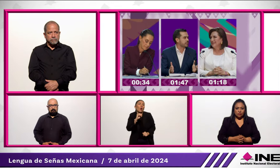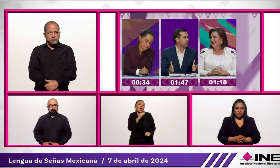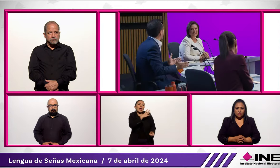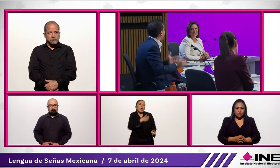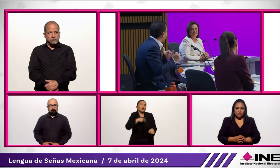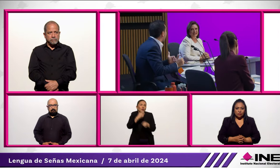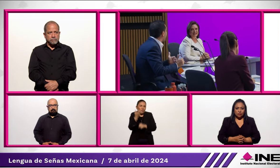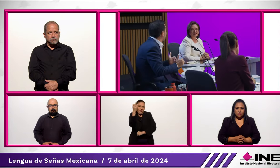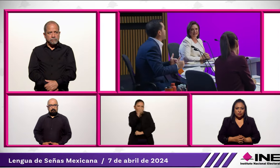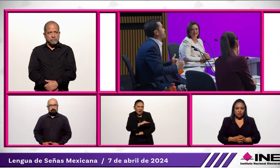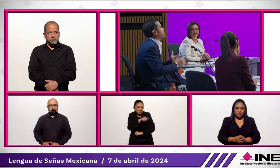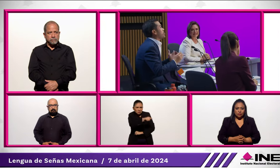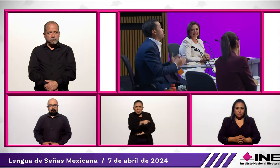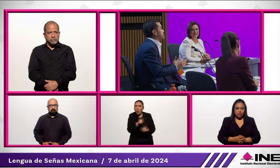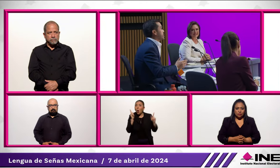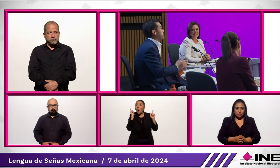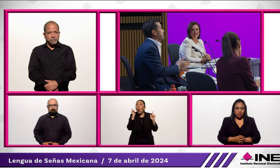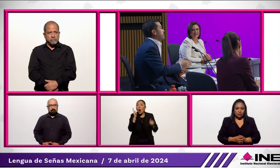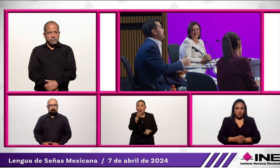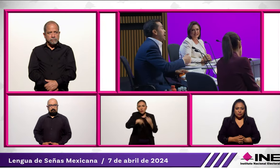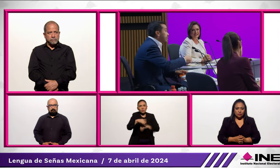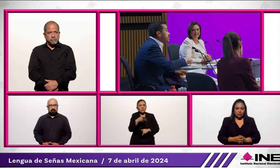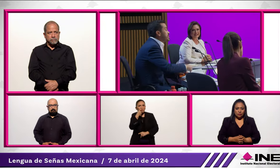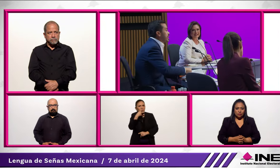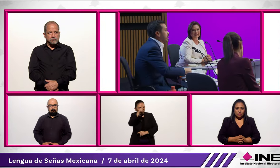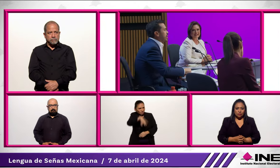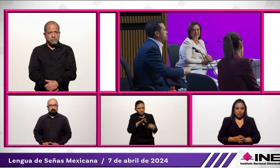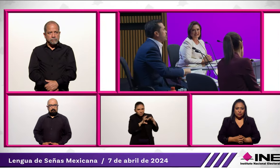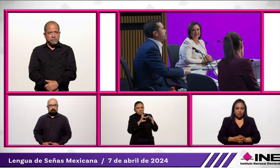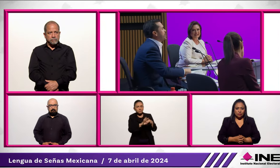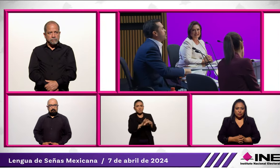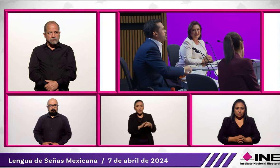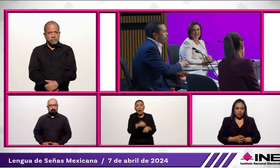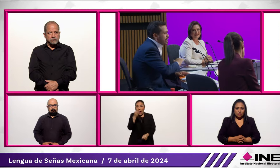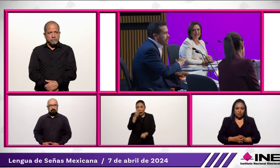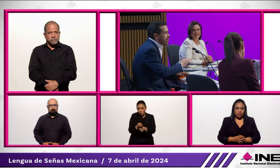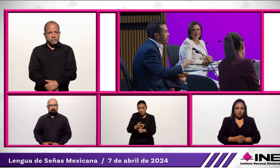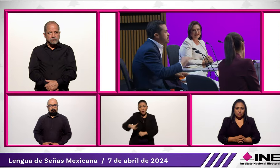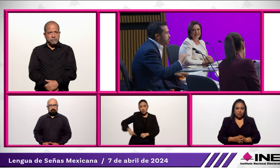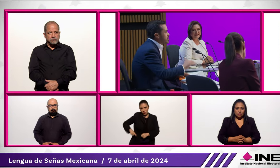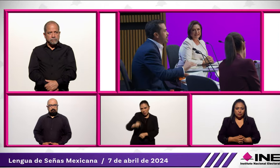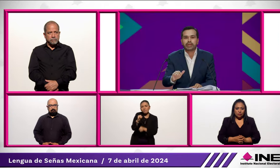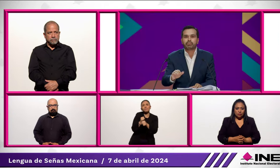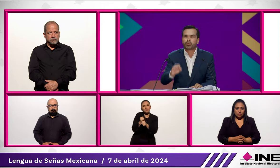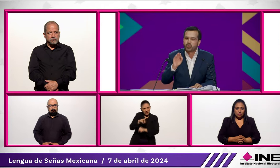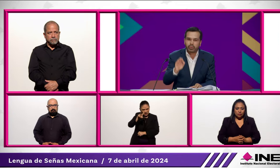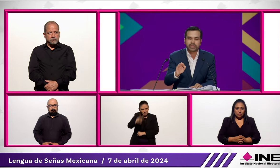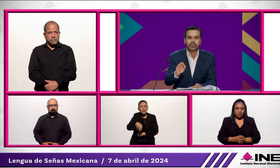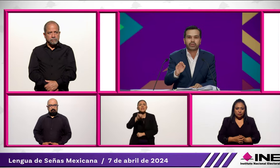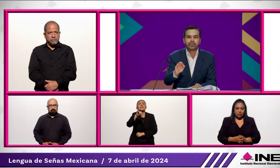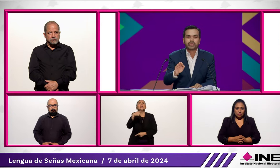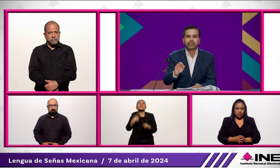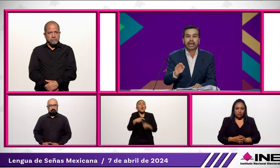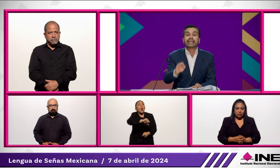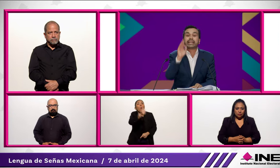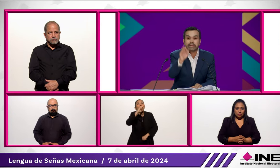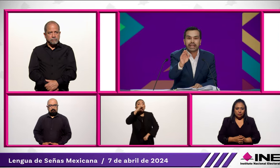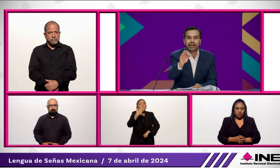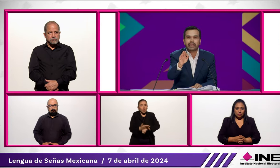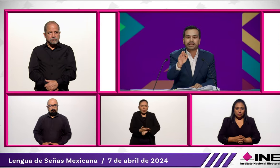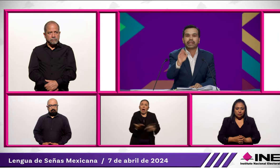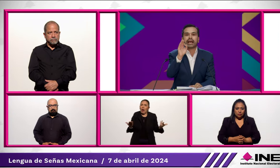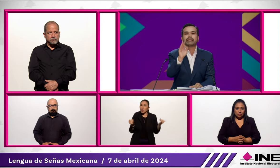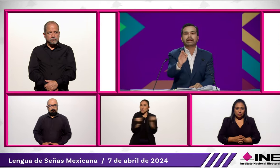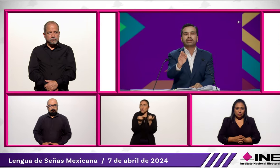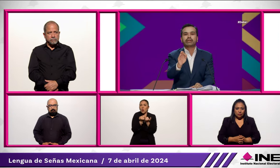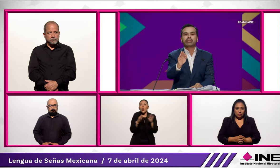Fox. Ojalá hubiera habido congruencia. Hay que investigar al actual gobierno y a cualquier responsable, por supuesto, que al